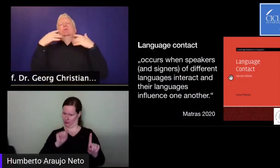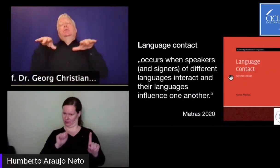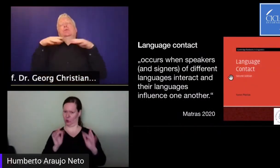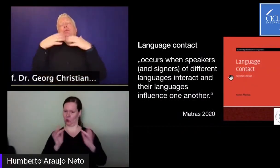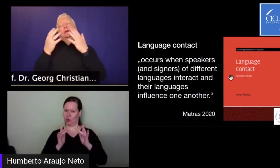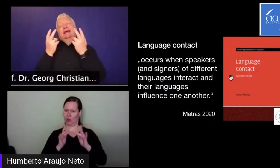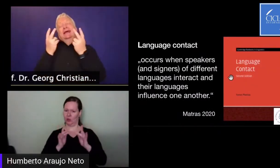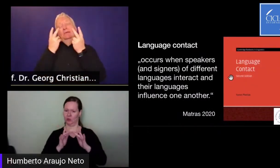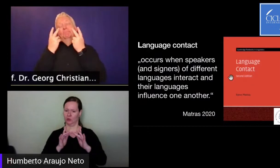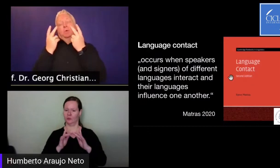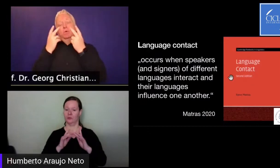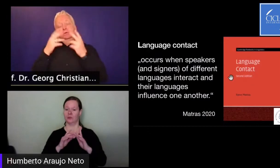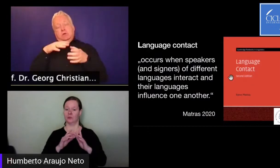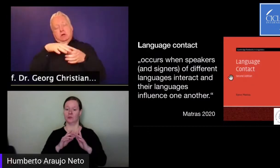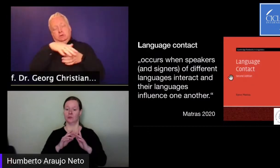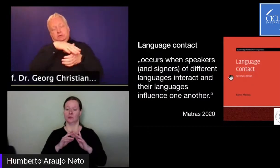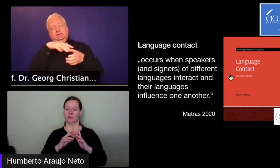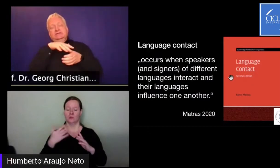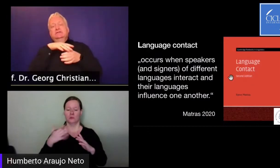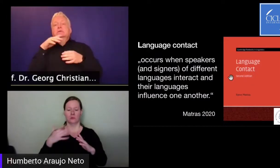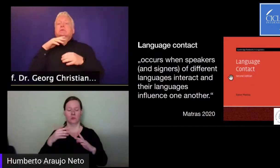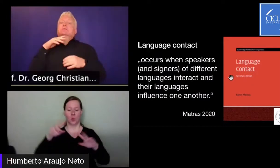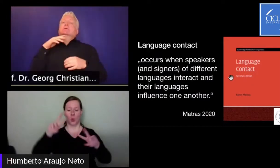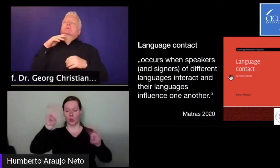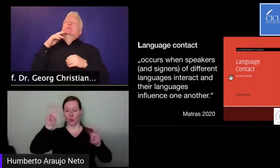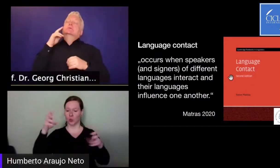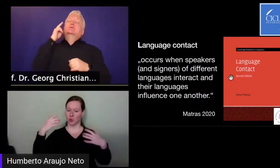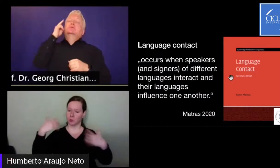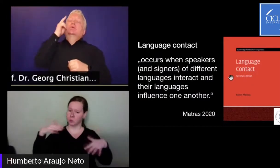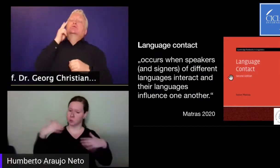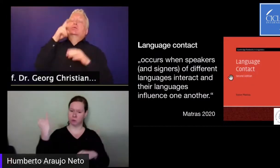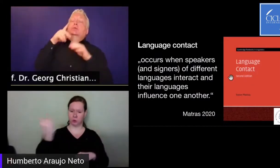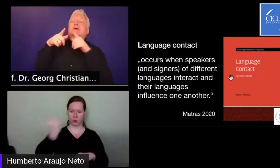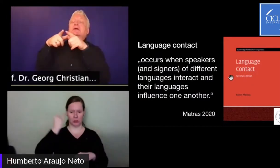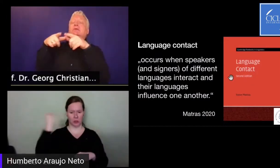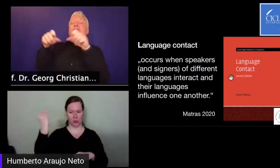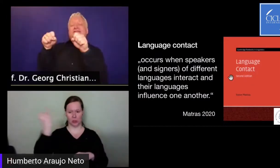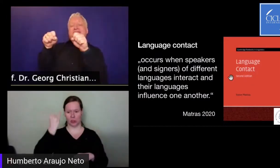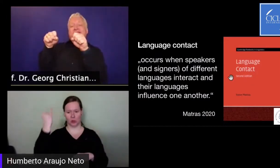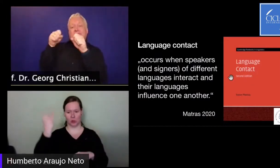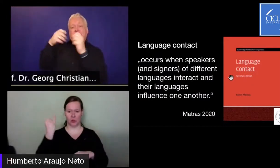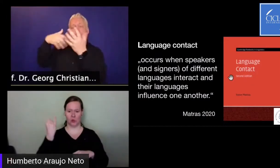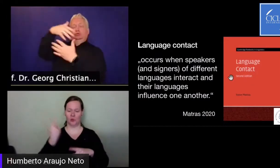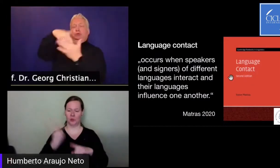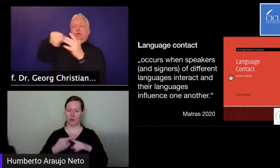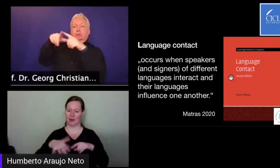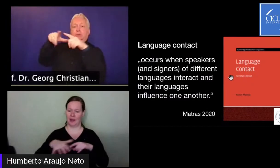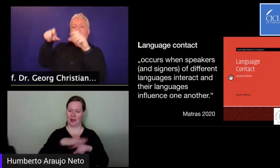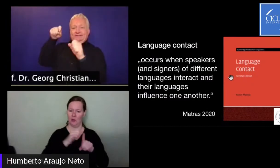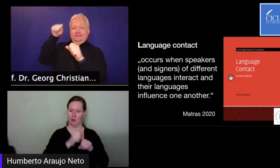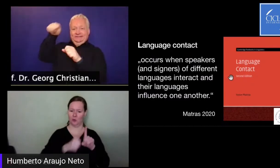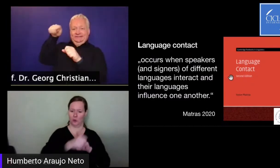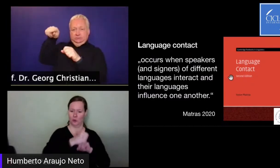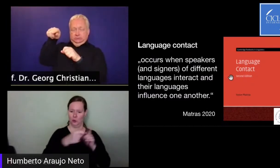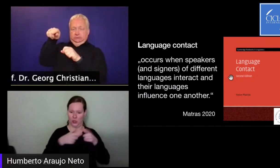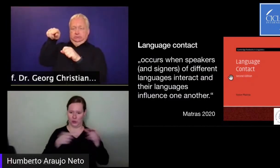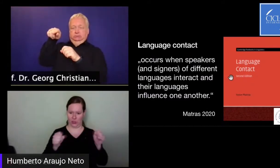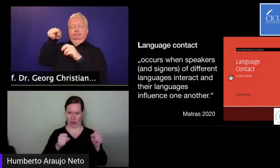Bom, o que que é língua em contato, né? Línguas em contato.